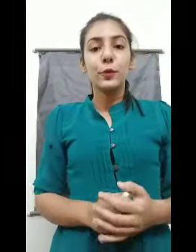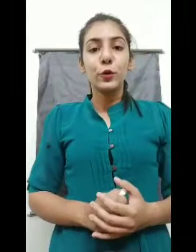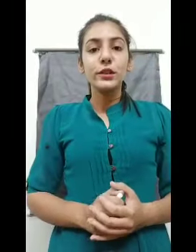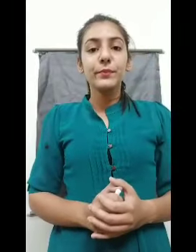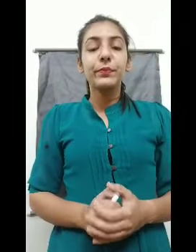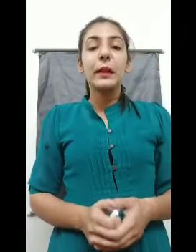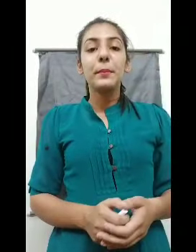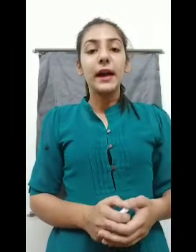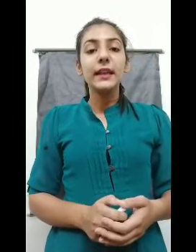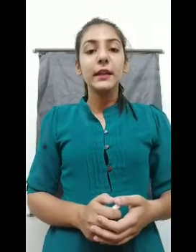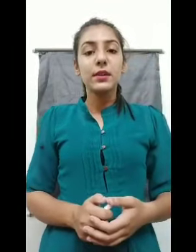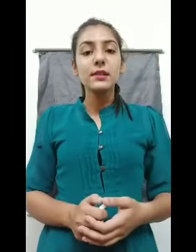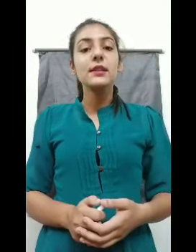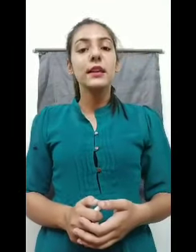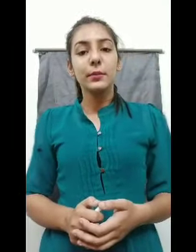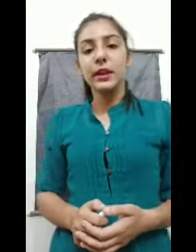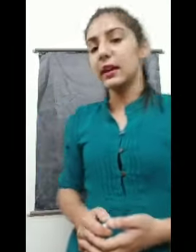सपोज माई नेम इज नमीरा,